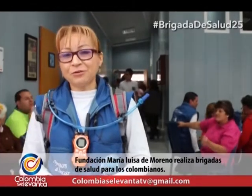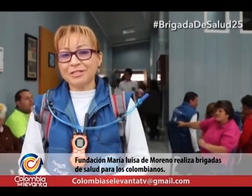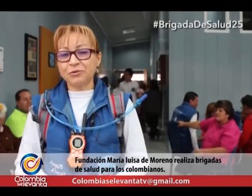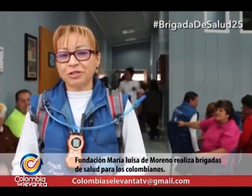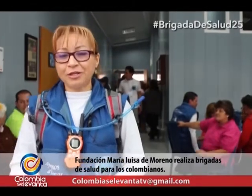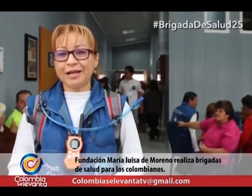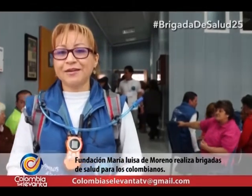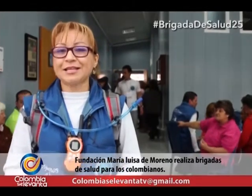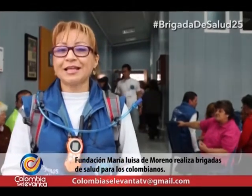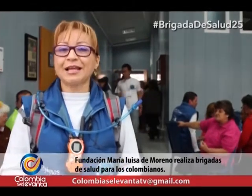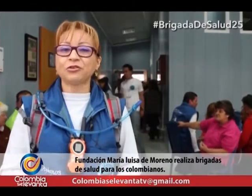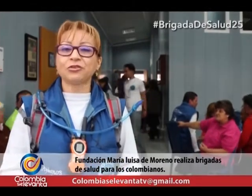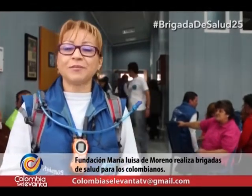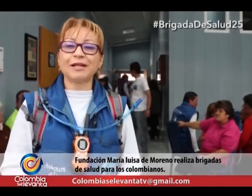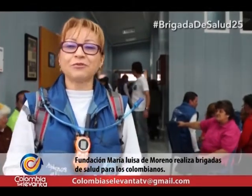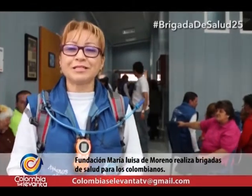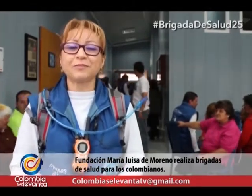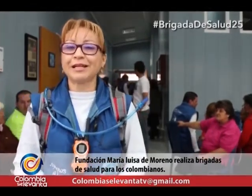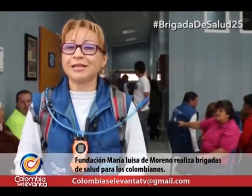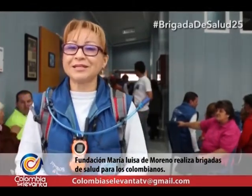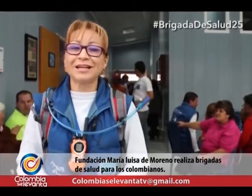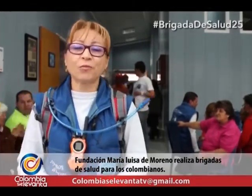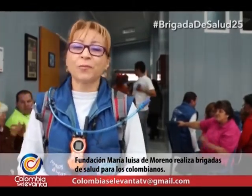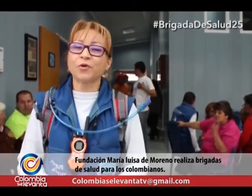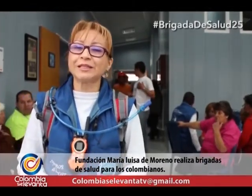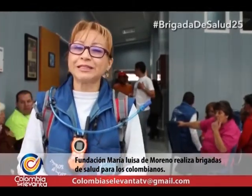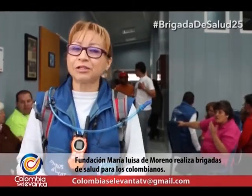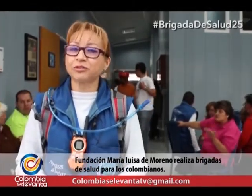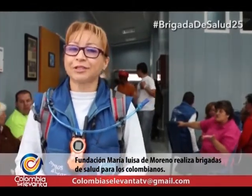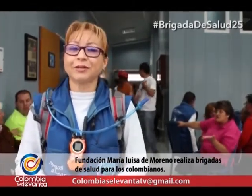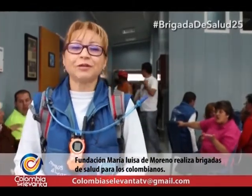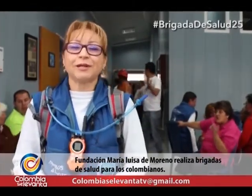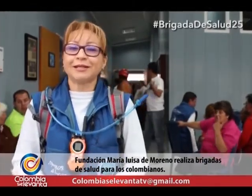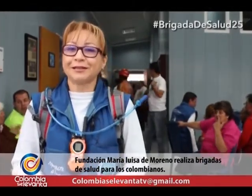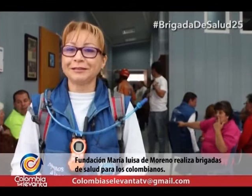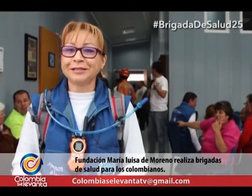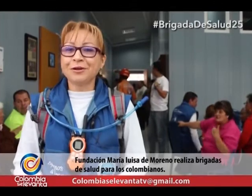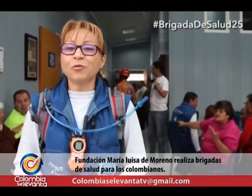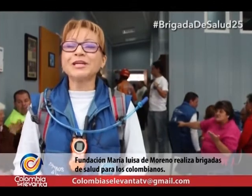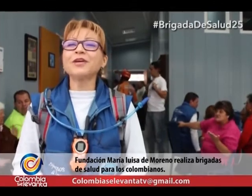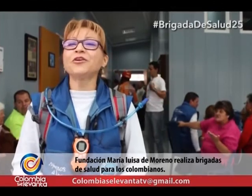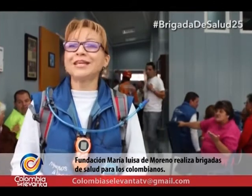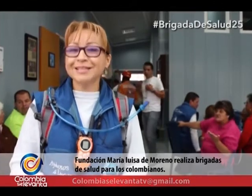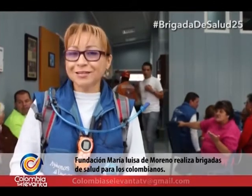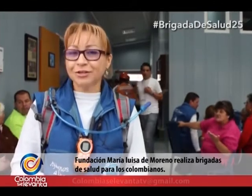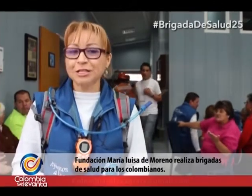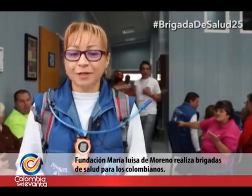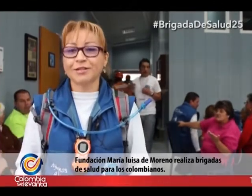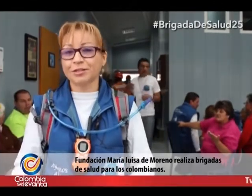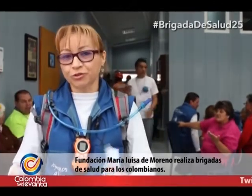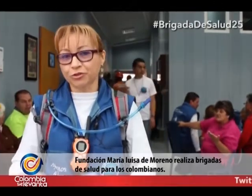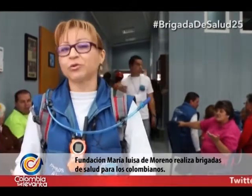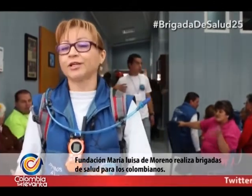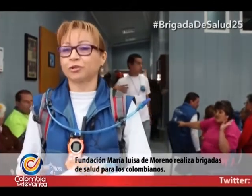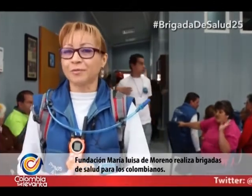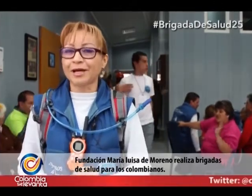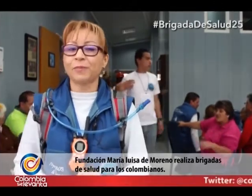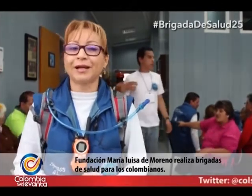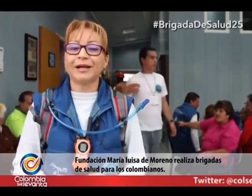Luisa de Moreno, en cabeza de la doctora María Luisa Piraquía, está comprometida con todo la humanidad. Como ella lo dice y son las palabras que nosotros hemos retomado para